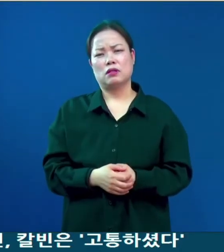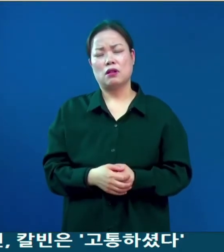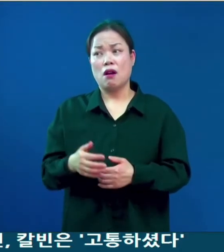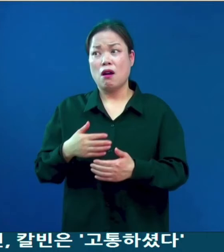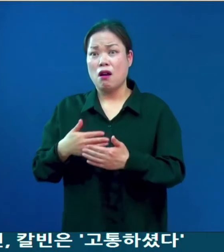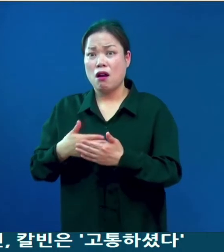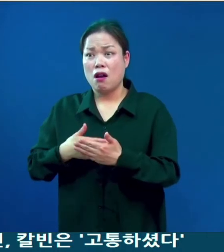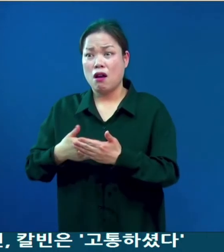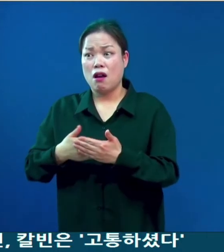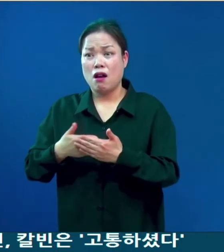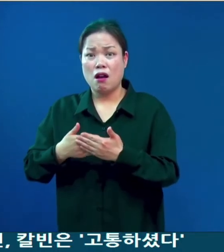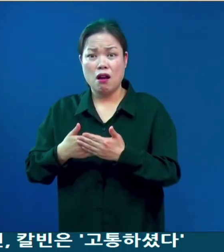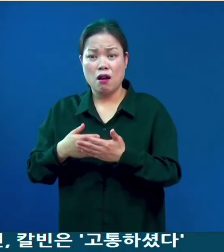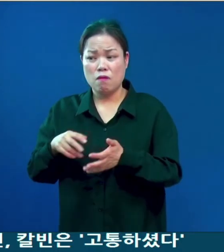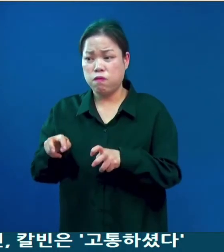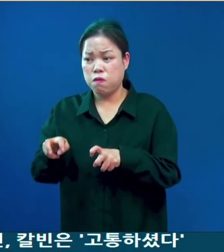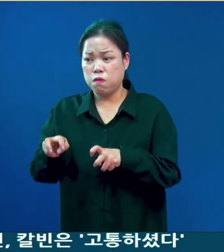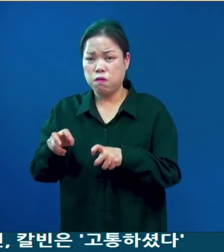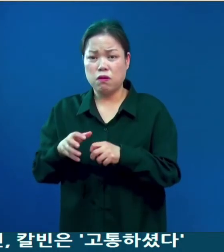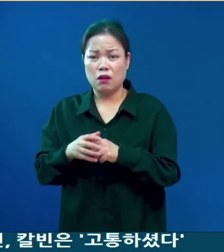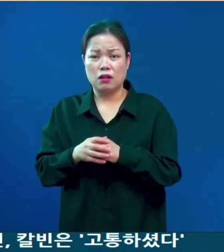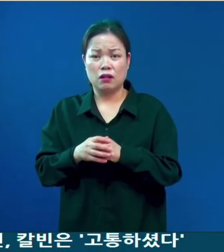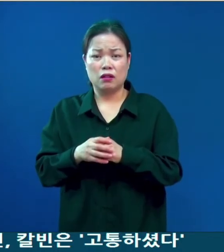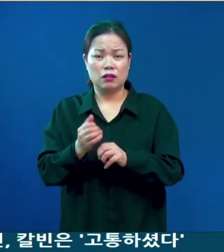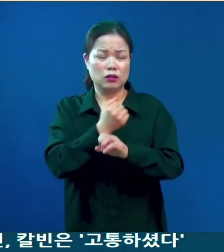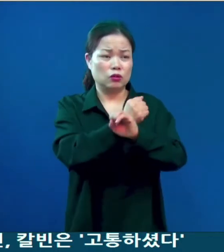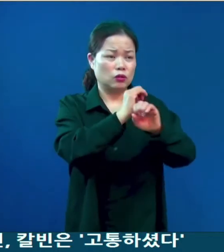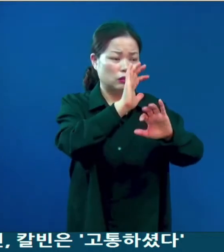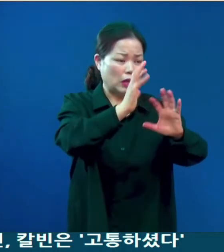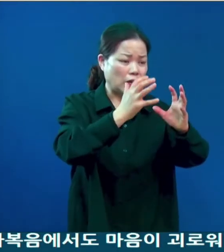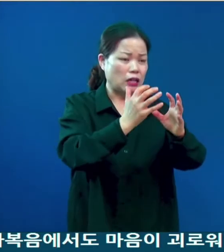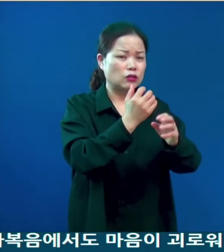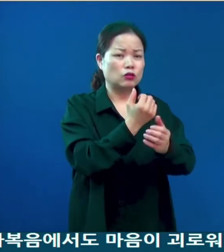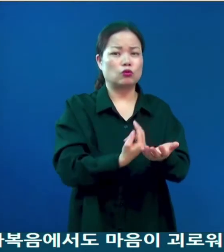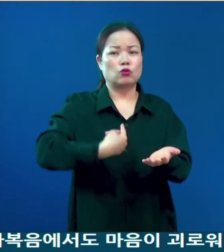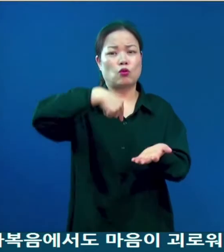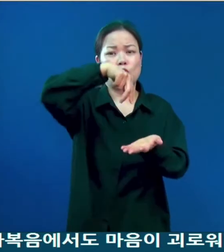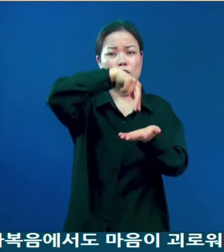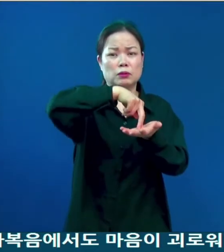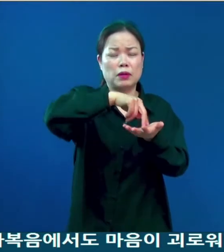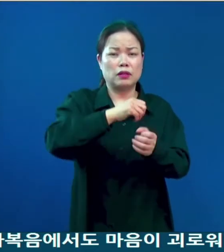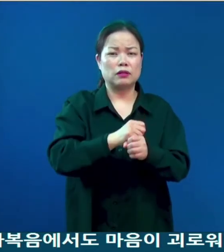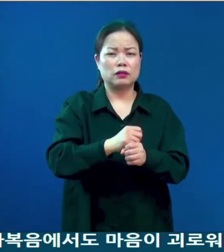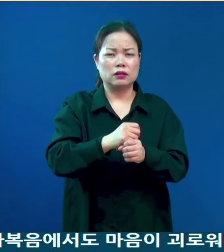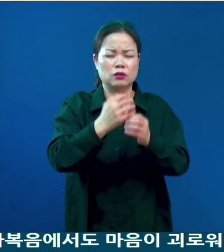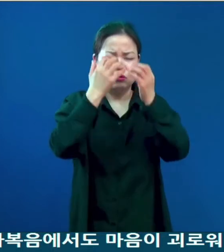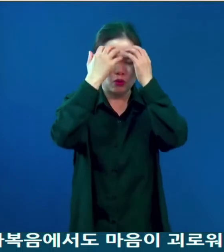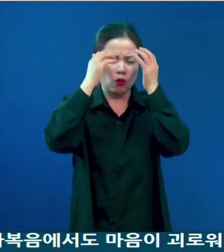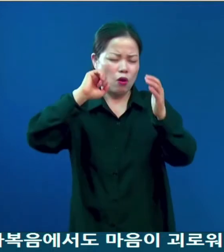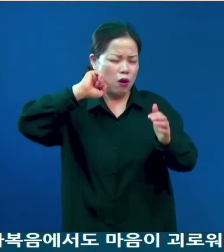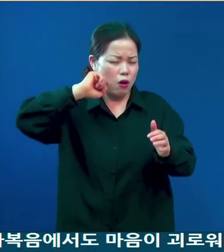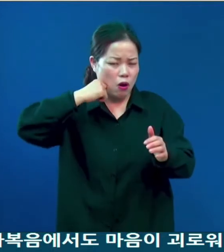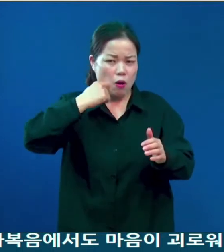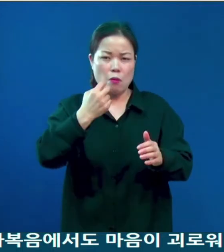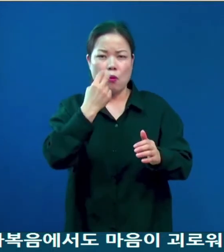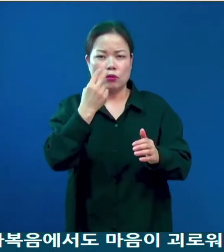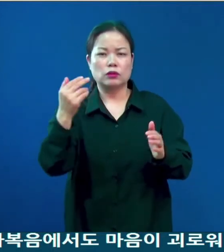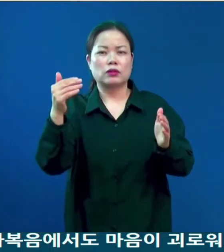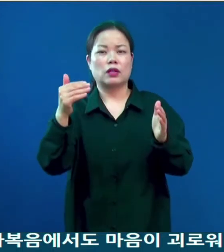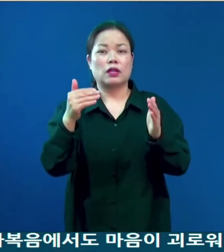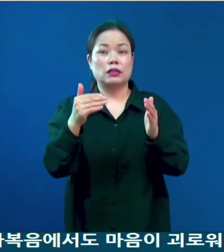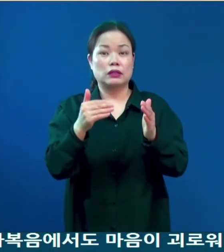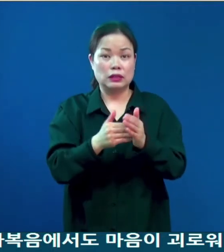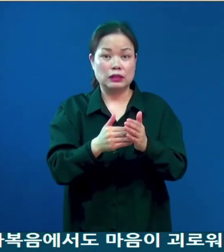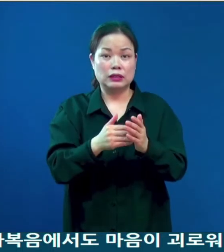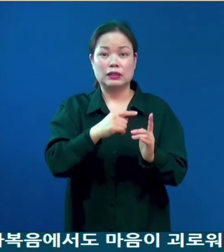떠시는가. 나라의 독립을 위해서, 해방을 위해서 정말 극심한 고문뿐 아니라 목숨까지